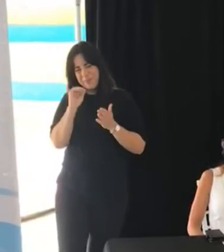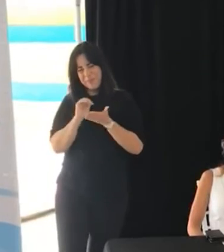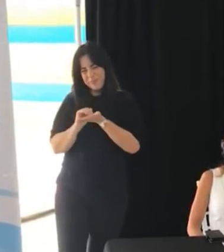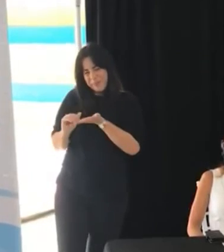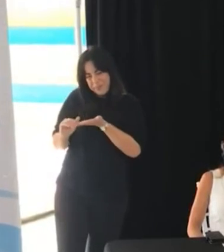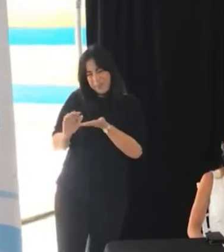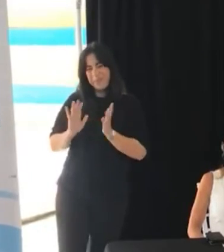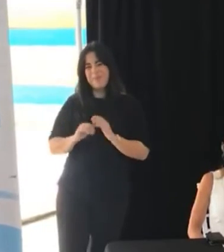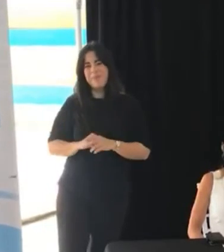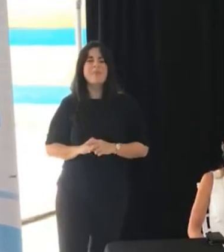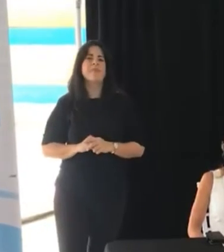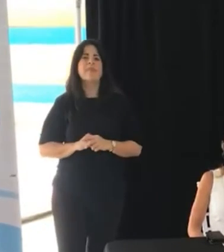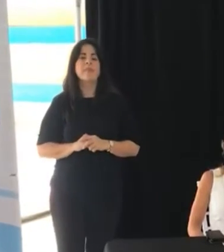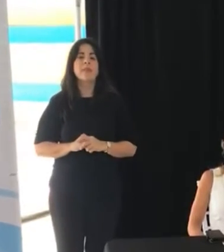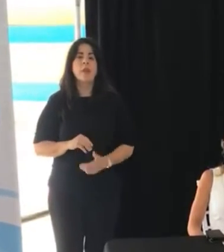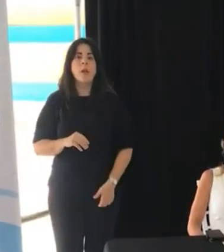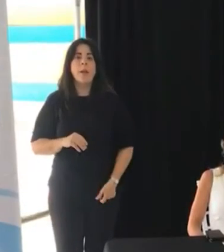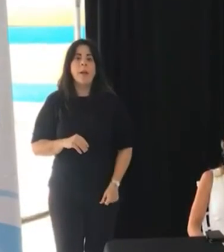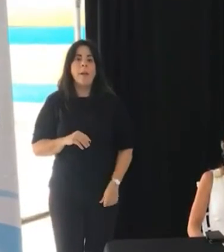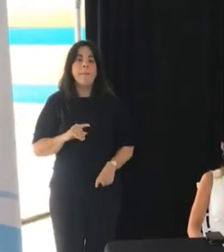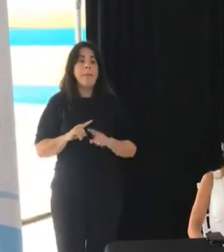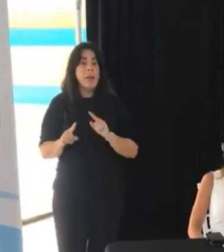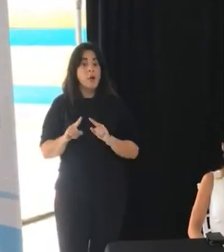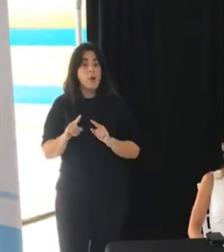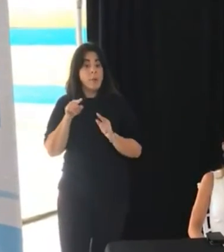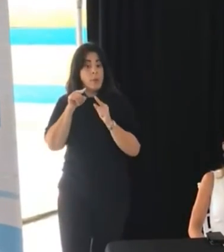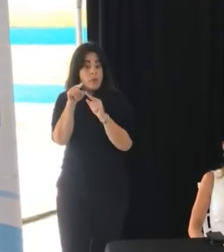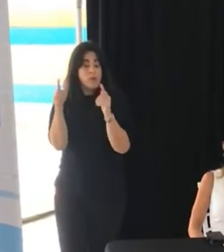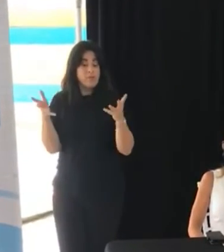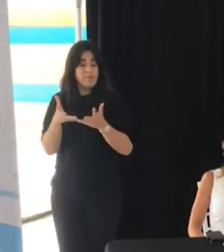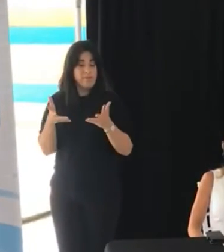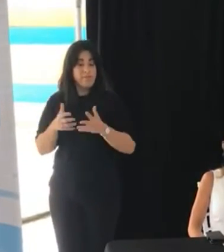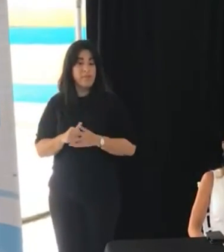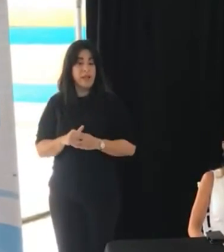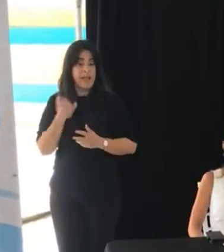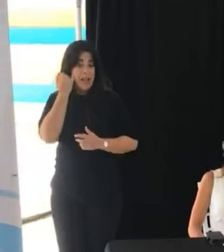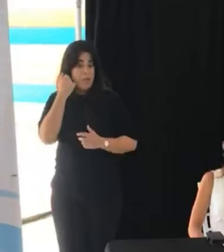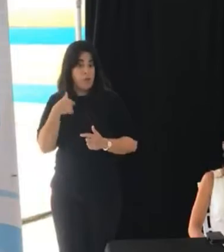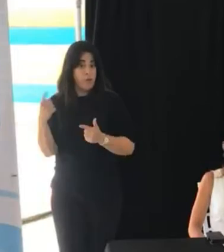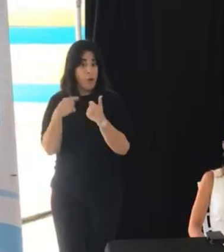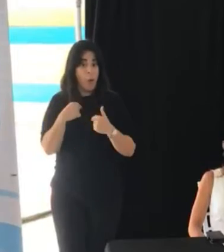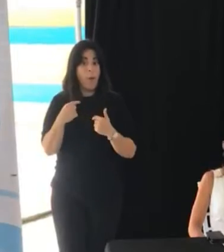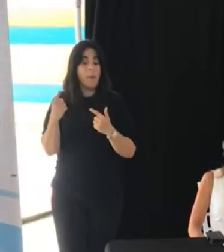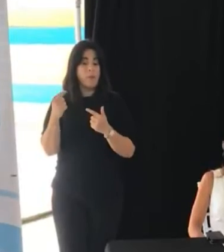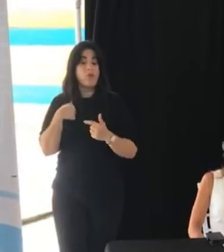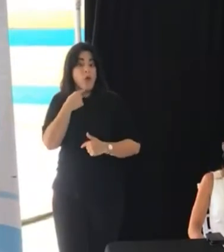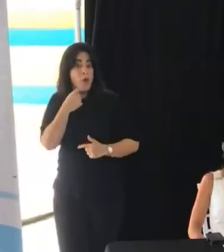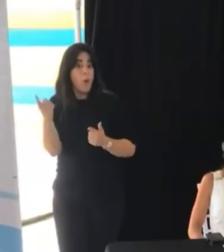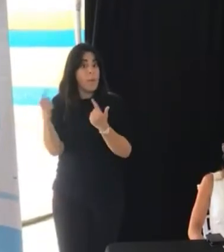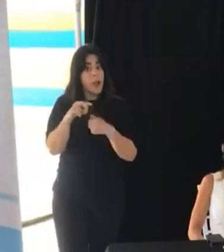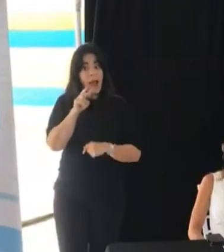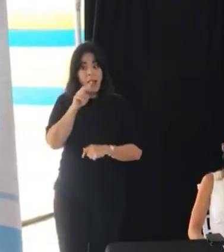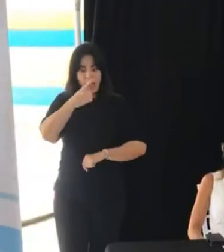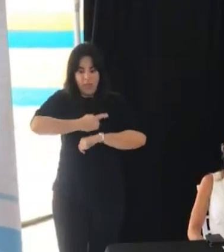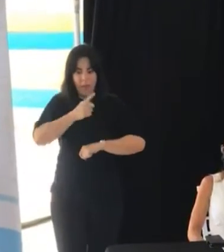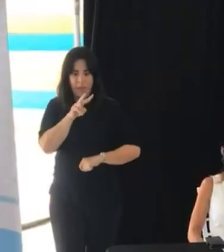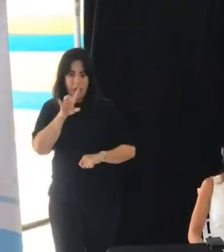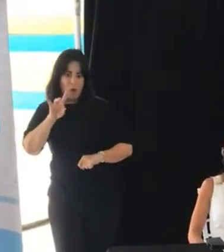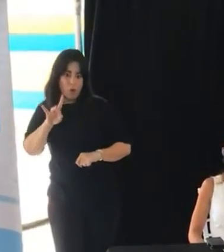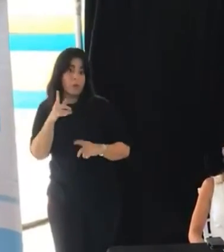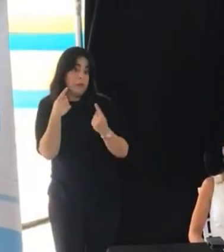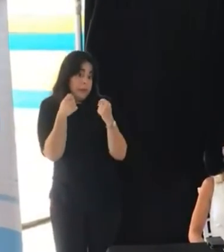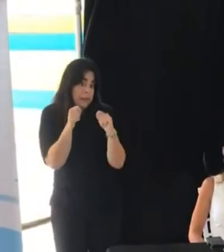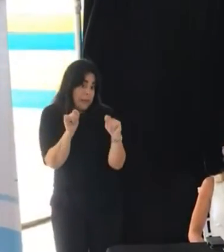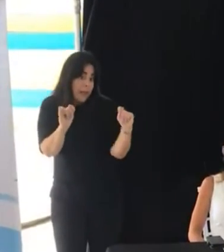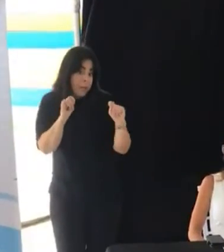doctora Novelo. Sin embargo, la intención es, si le digo vengan el día 28, hacemos todo lo posible. Si pasara